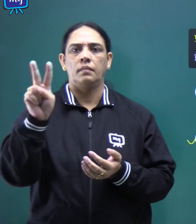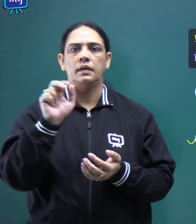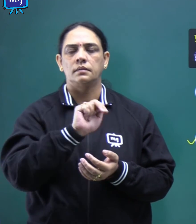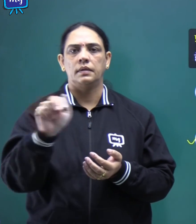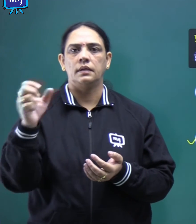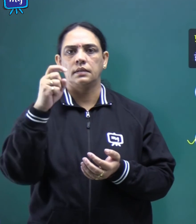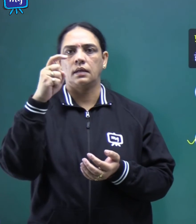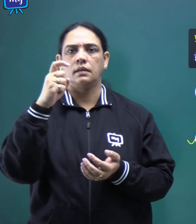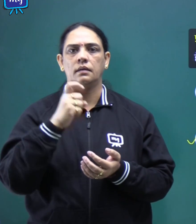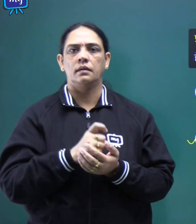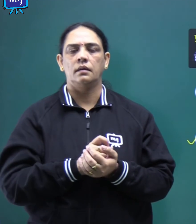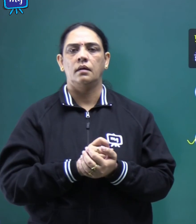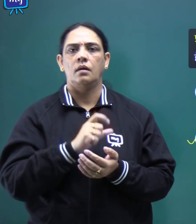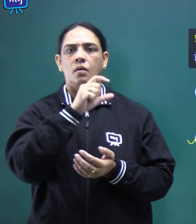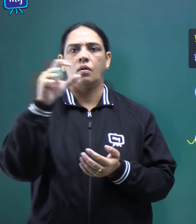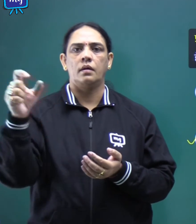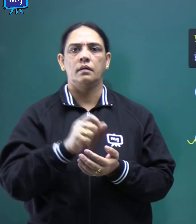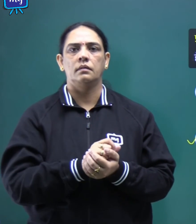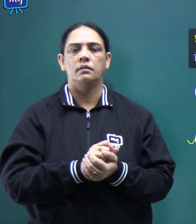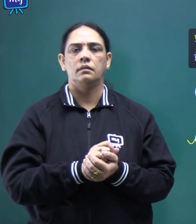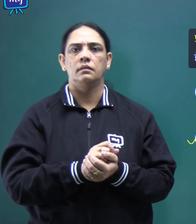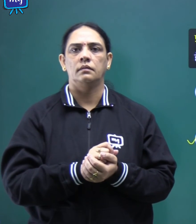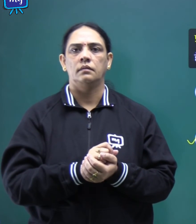22/7 या